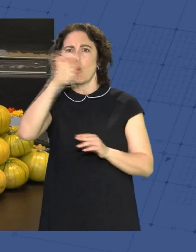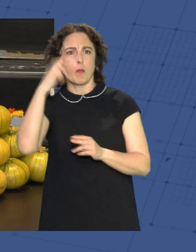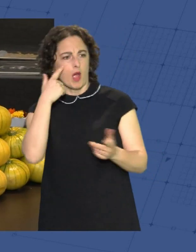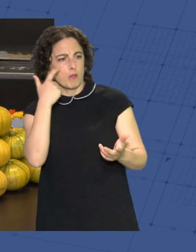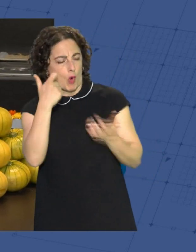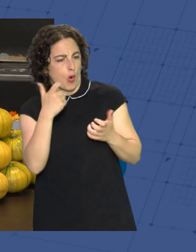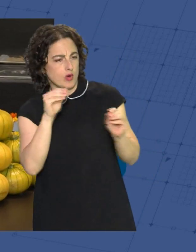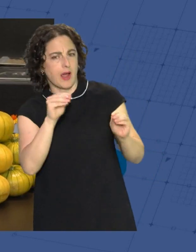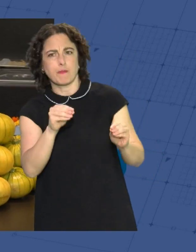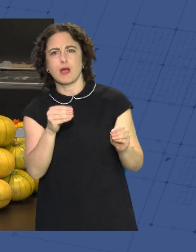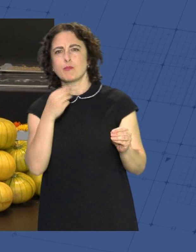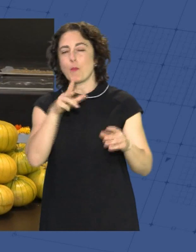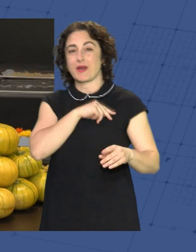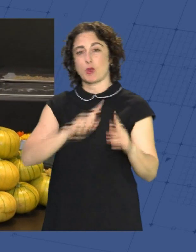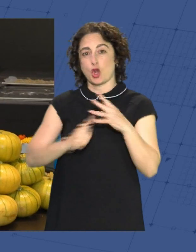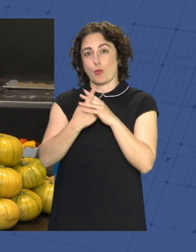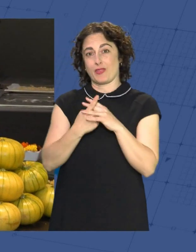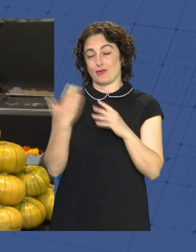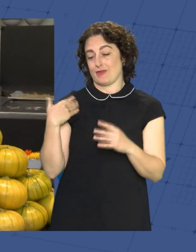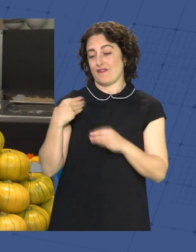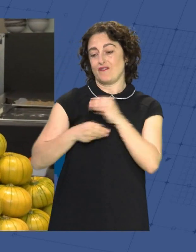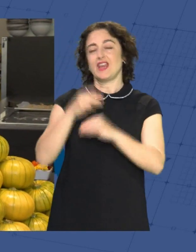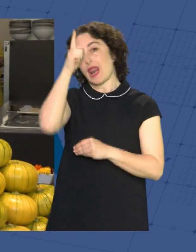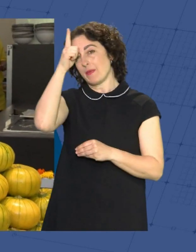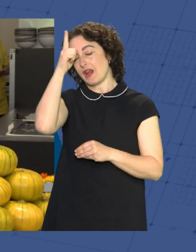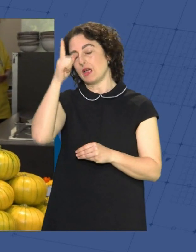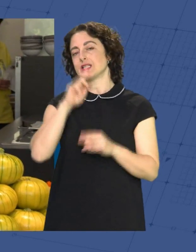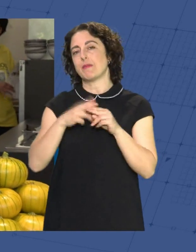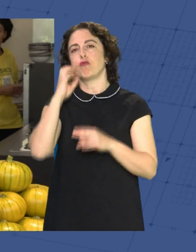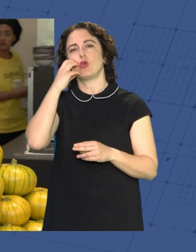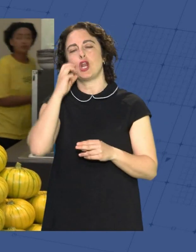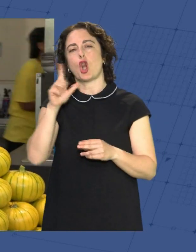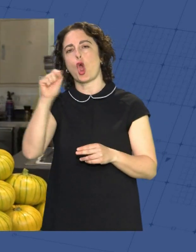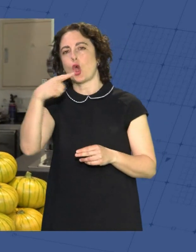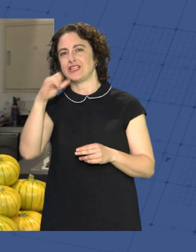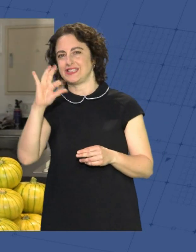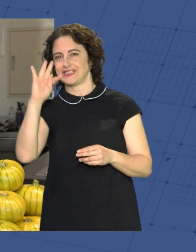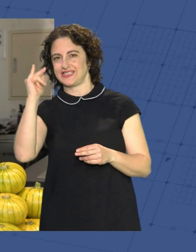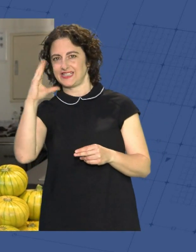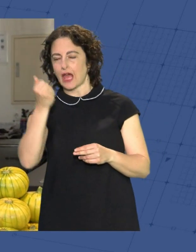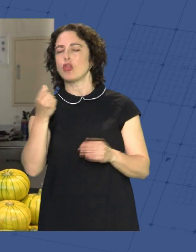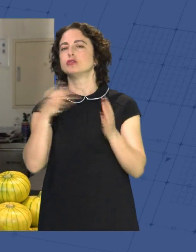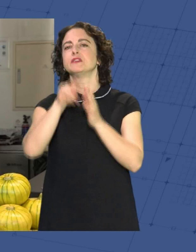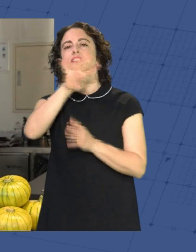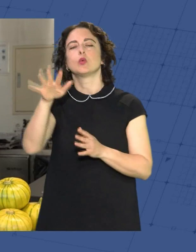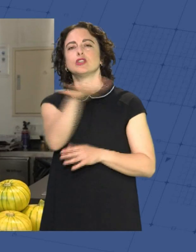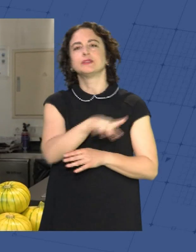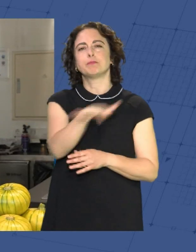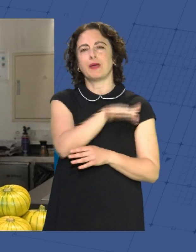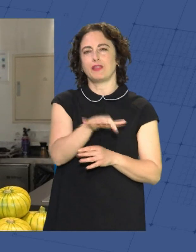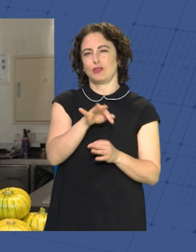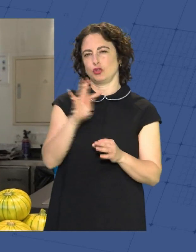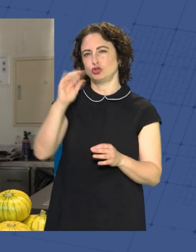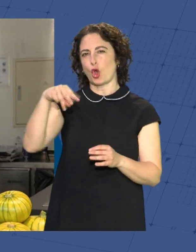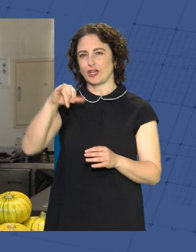tras lograr el premio de innovación de la Feria Alemana Fruit Logística 2024 y estamos en el espacio gastronómico Toni